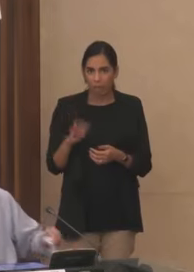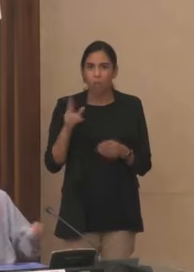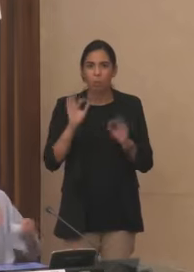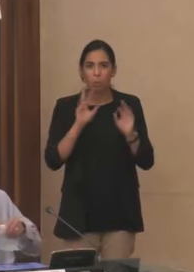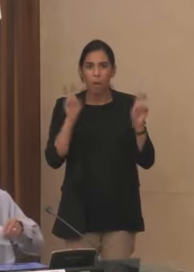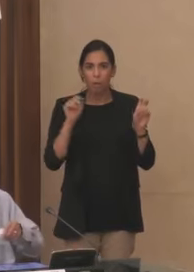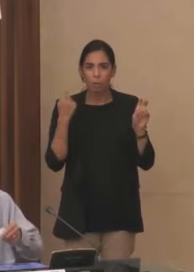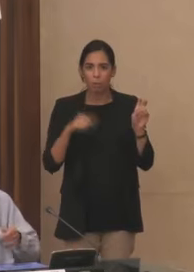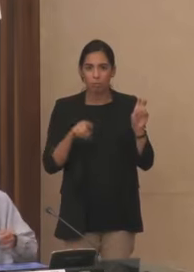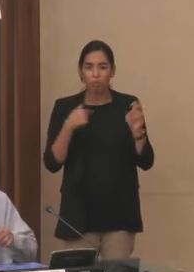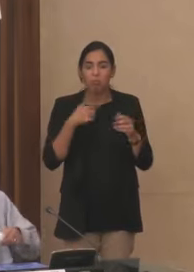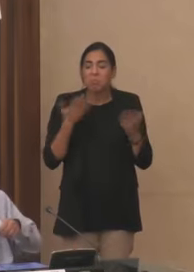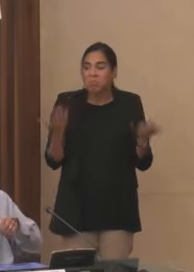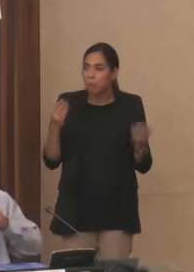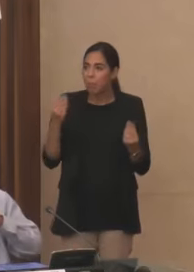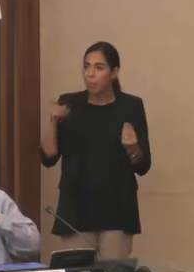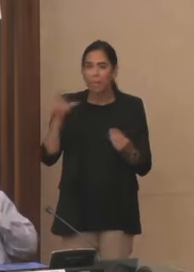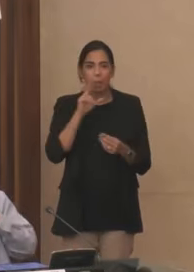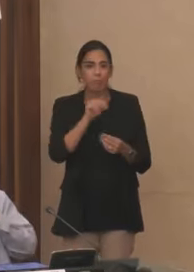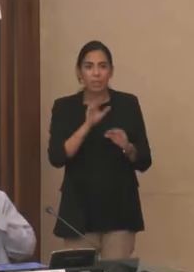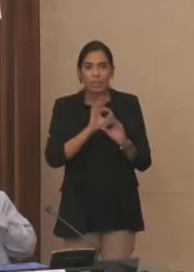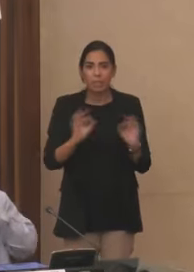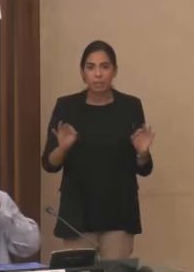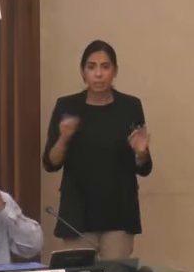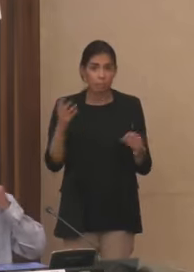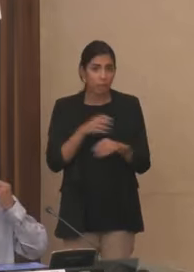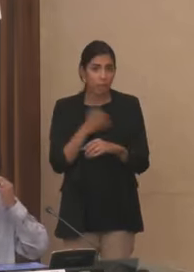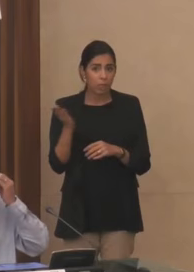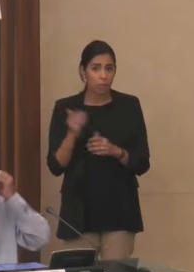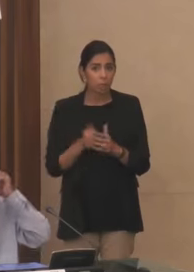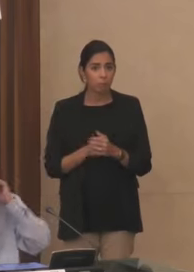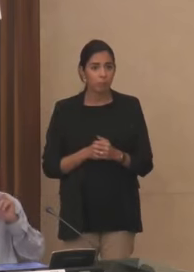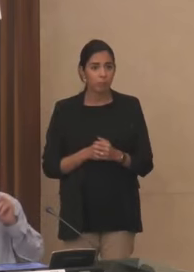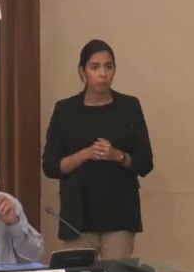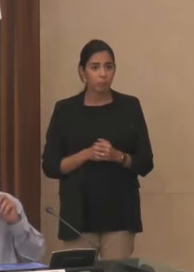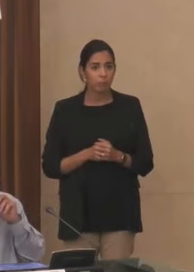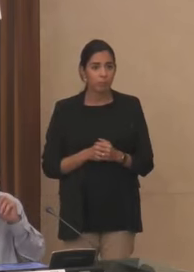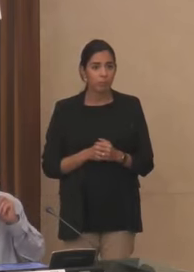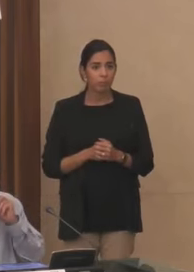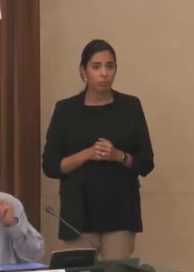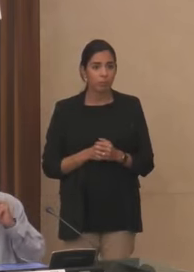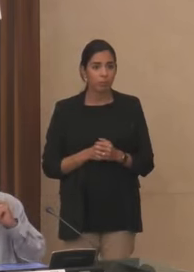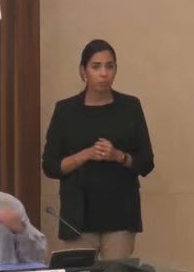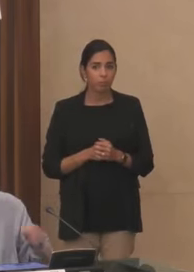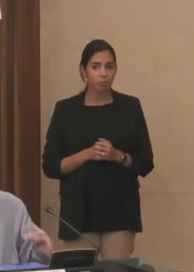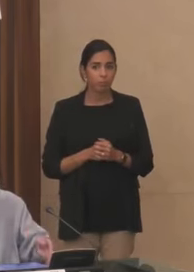Mi chiedo come mai non parli col suo ministro. C'era una canzone italiana.